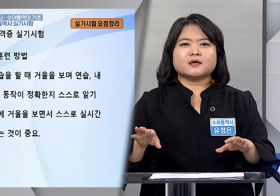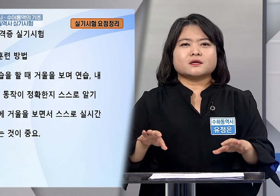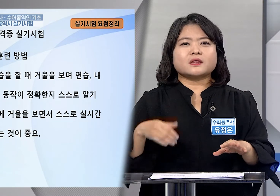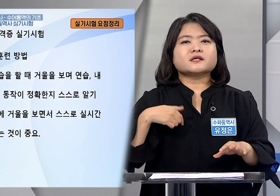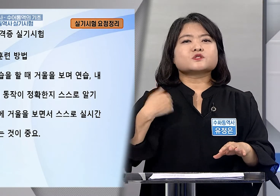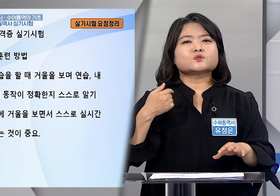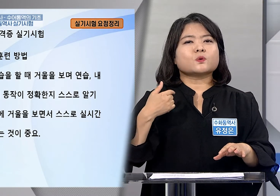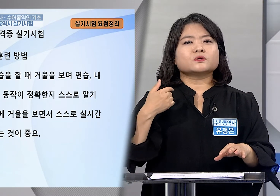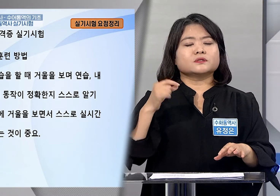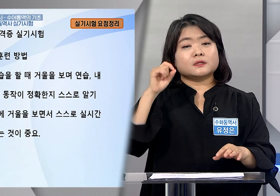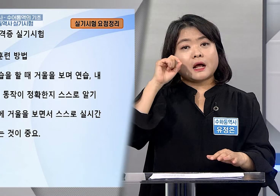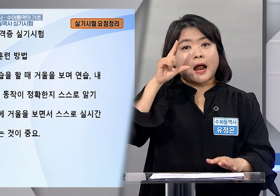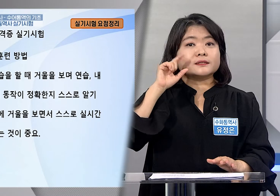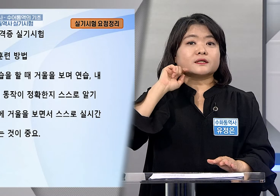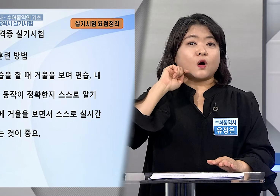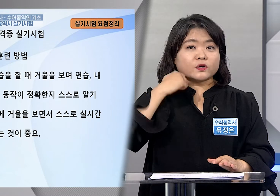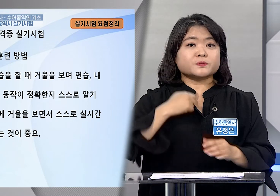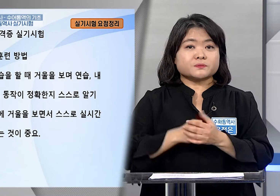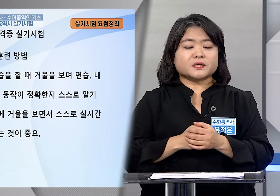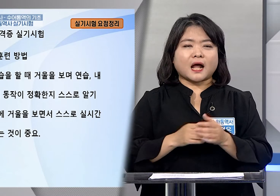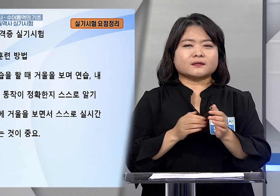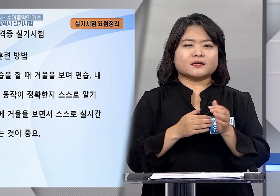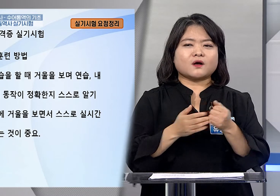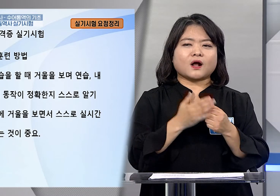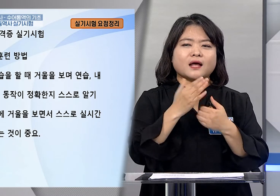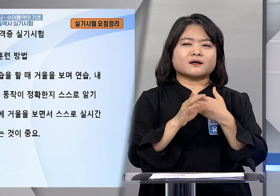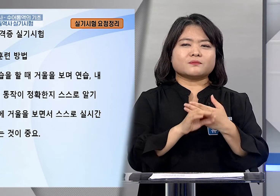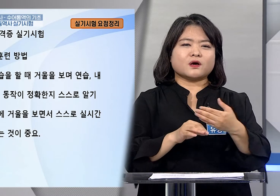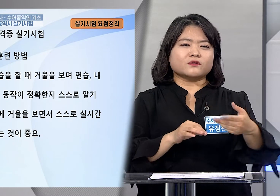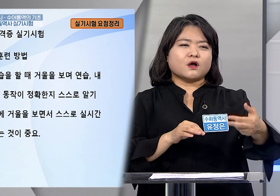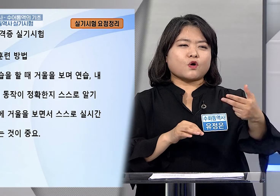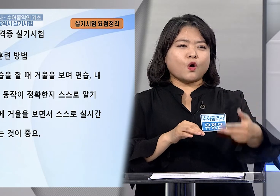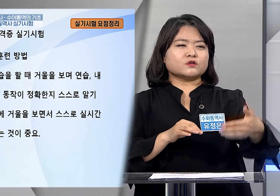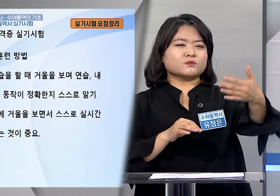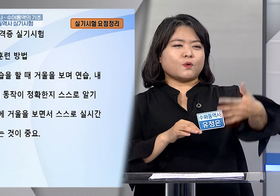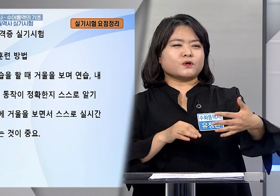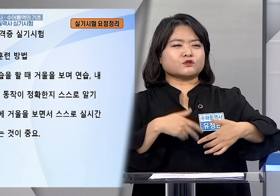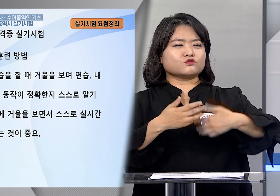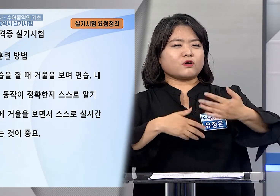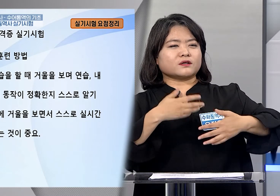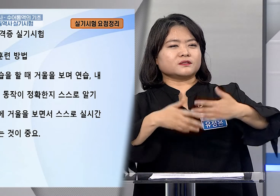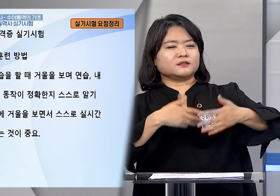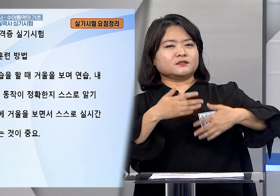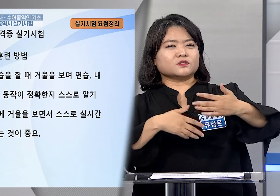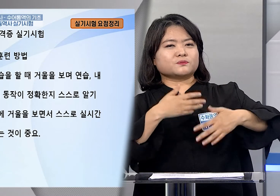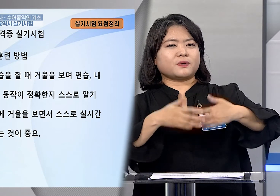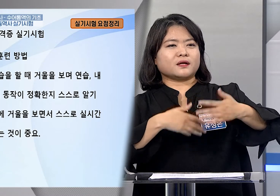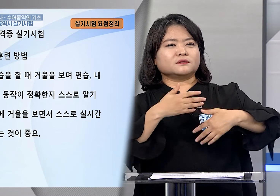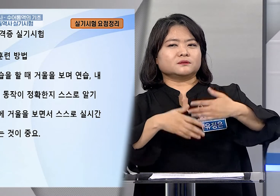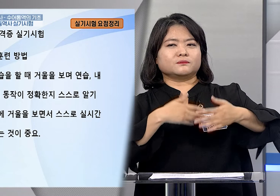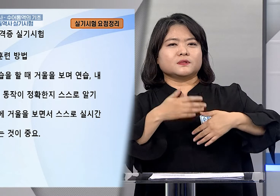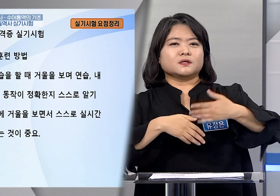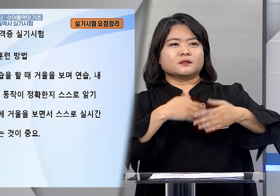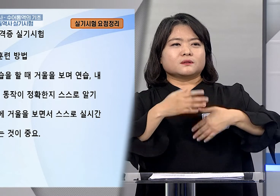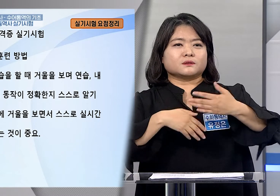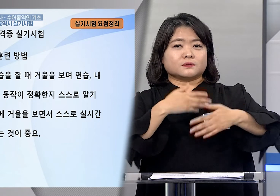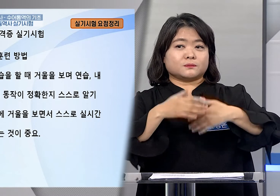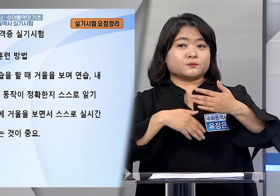내 스스로는 알기가 어렵습니다. 그래서 가능하면 거울을 보면서 수화를 연습하는